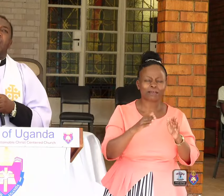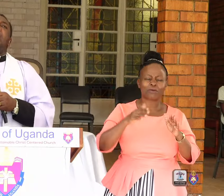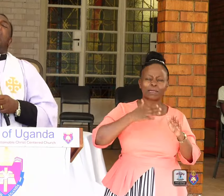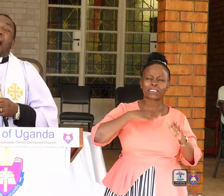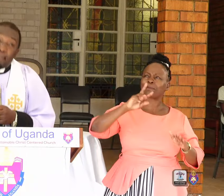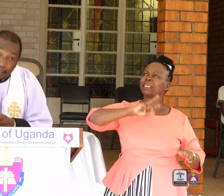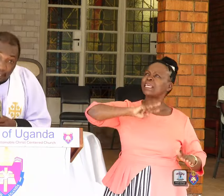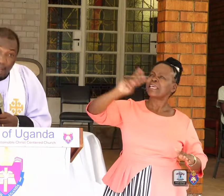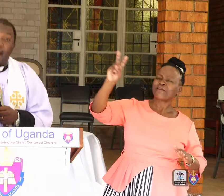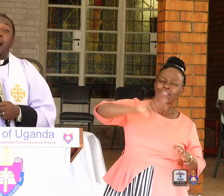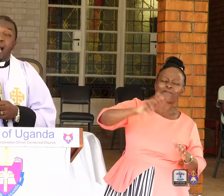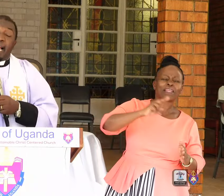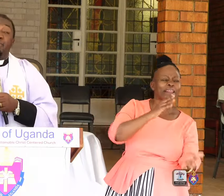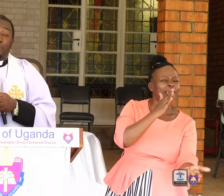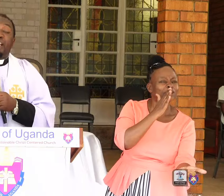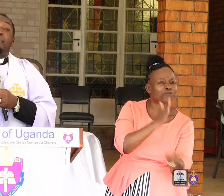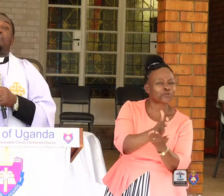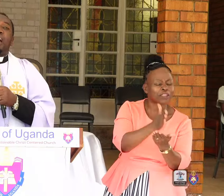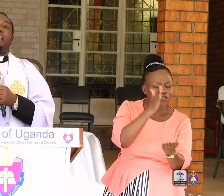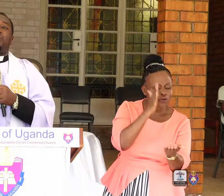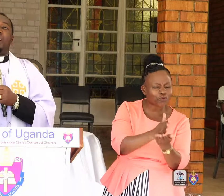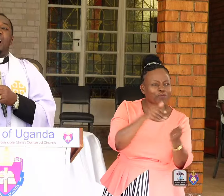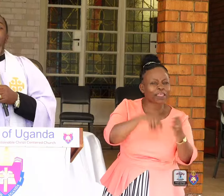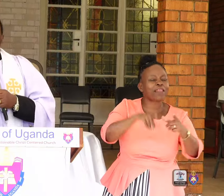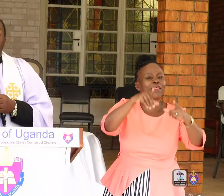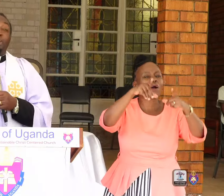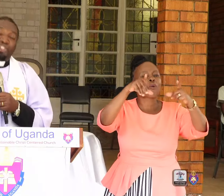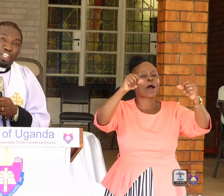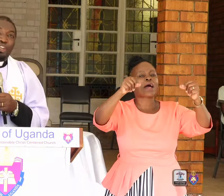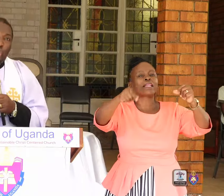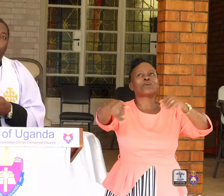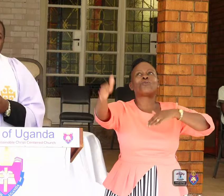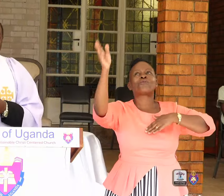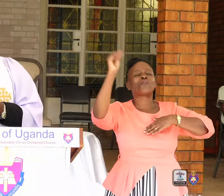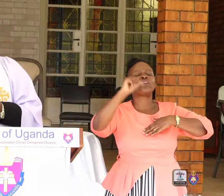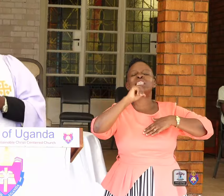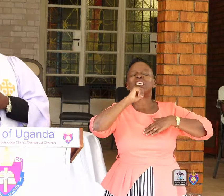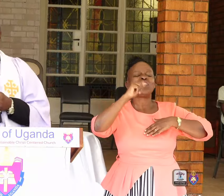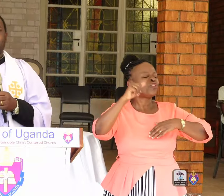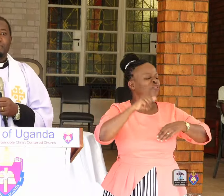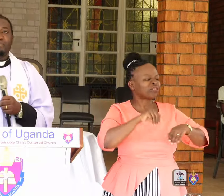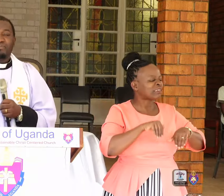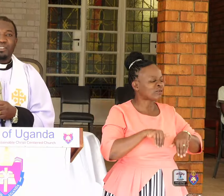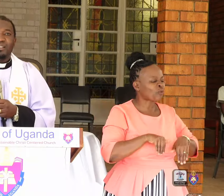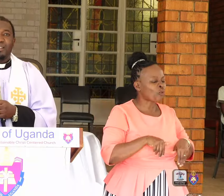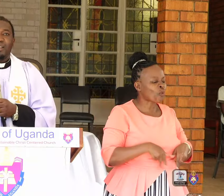okufaananyizibwa amazima agali mu kigambo kya Katonda so si nkola ya nsi.